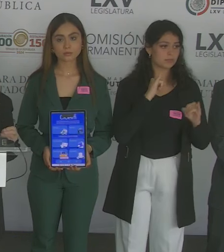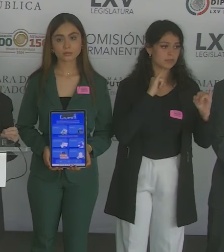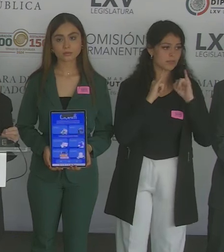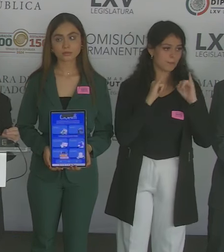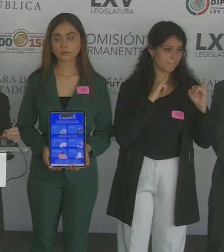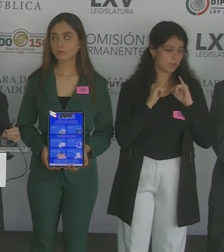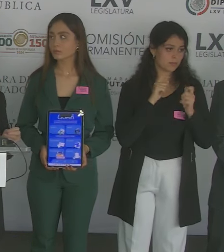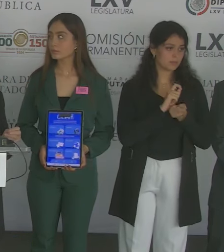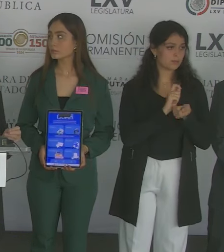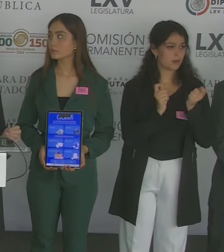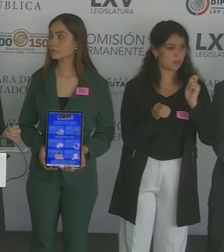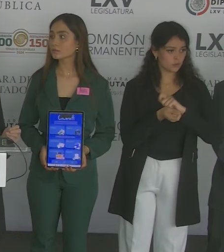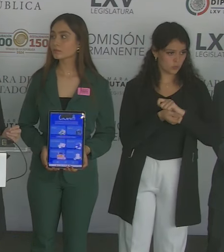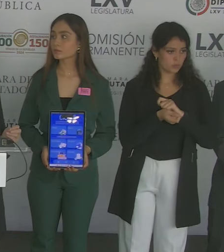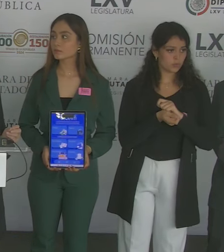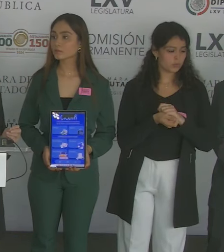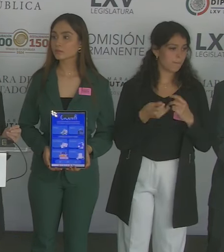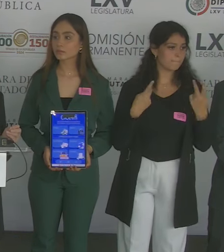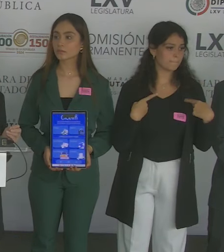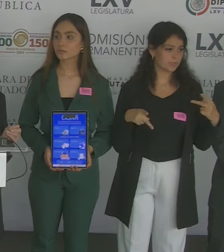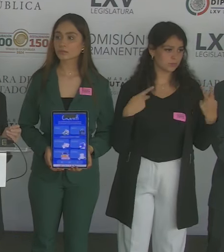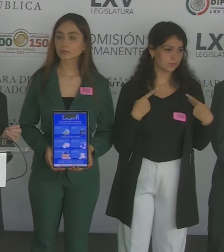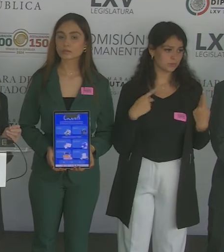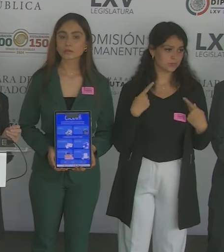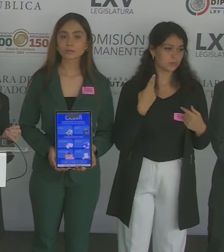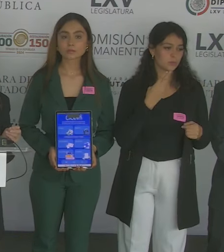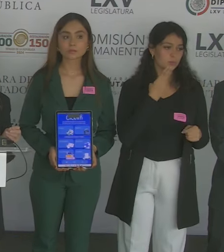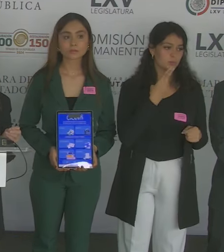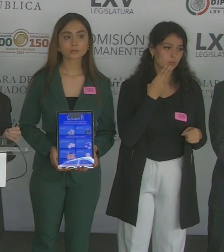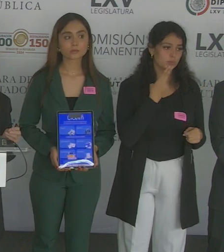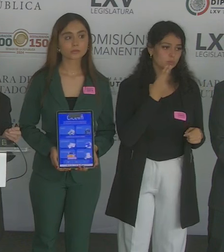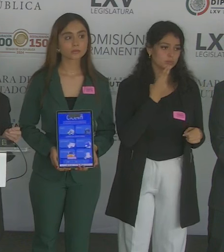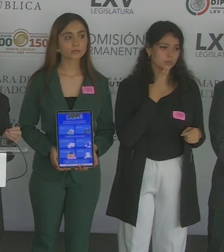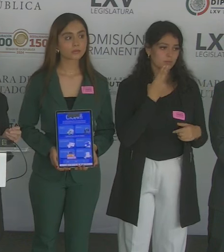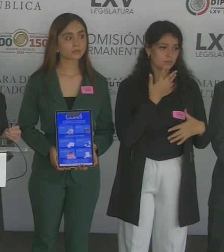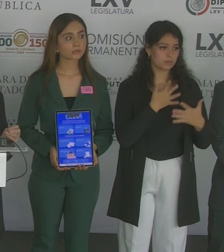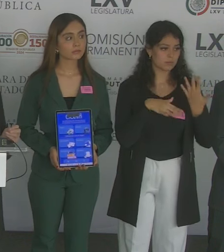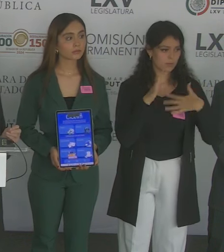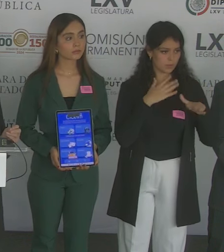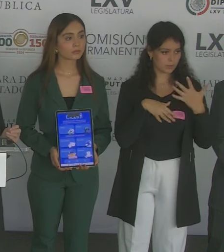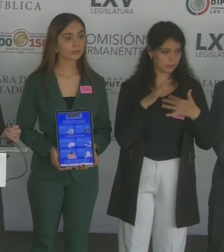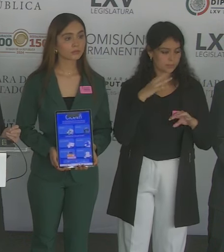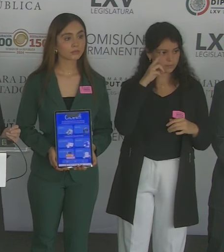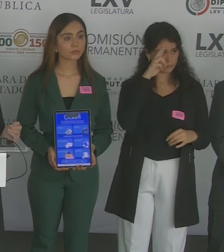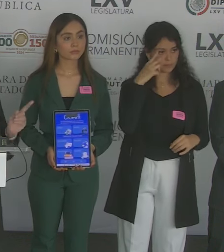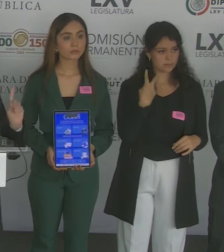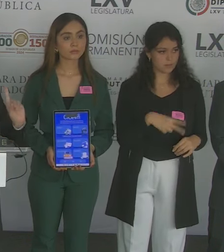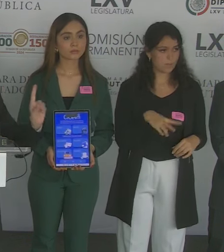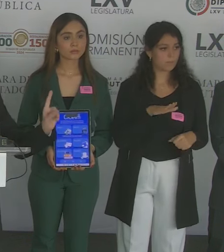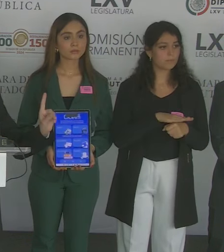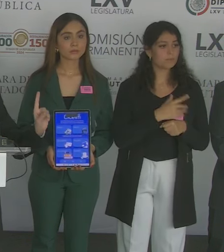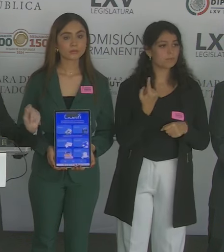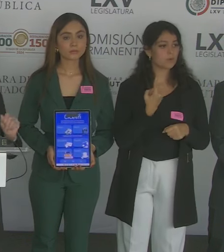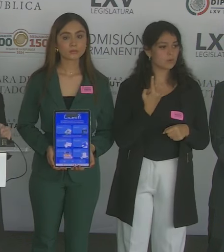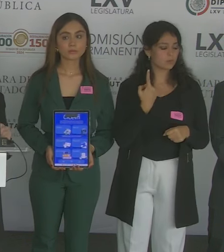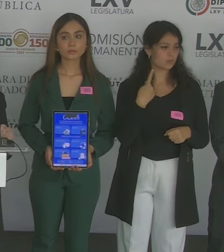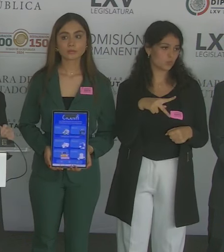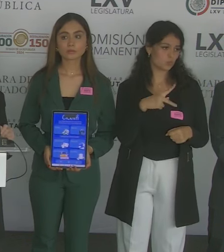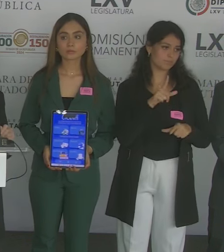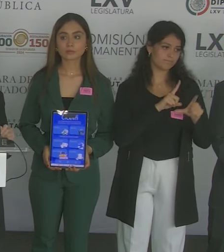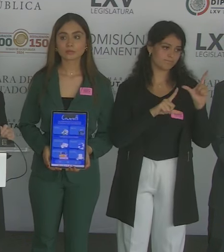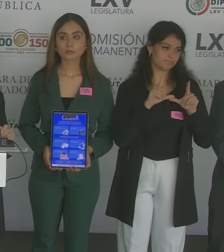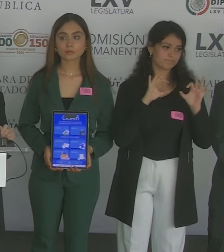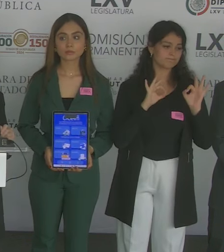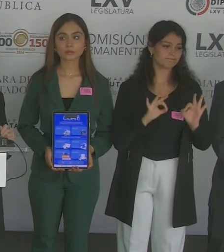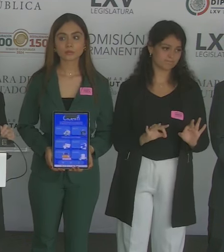traducción de las personas que utilizan la lengua de señas mexicana porque su lengua original